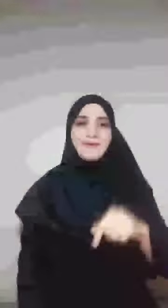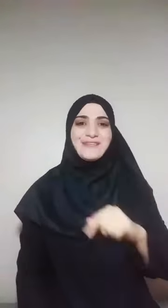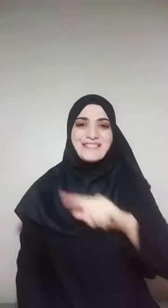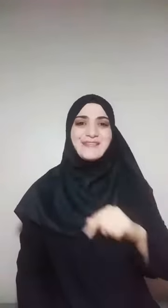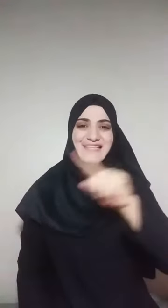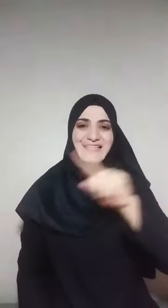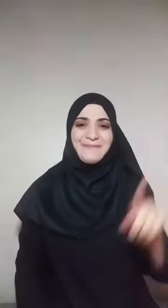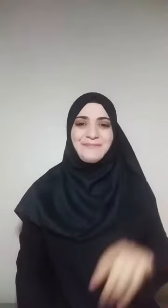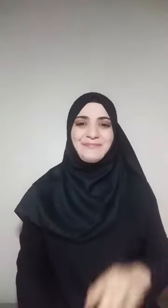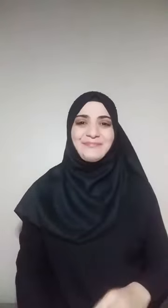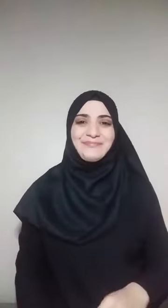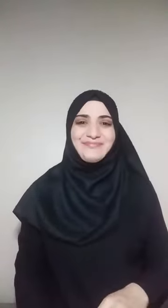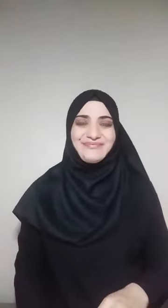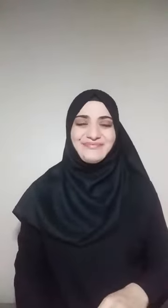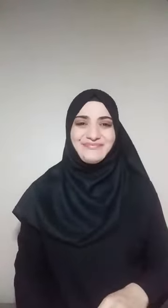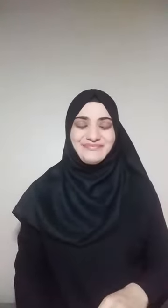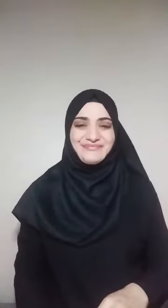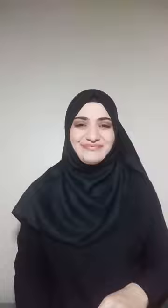Bugün sizlere